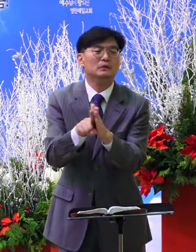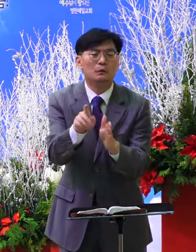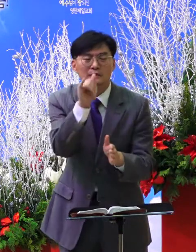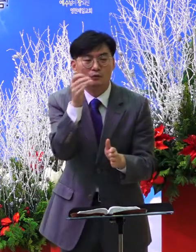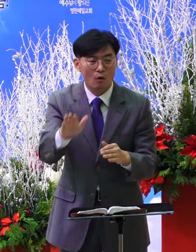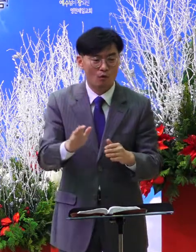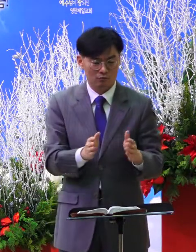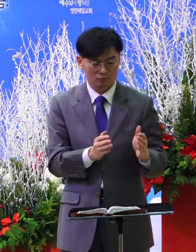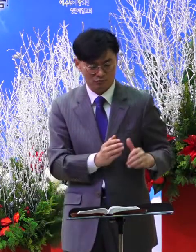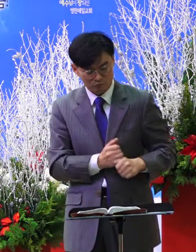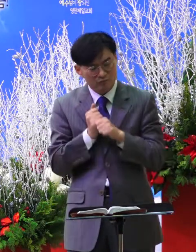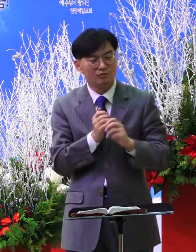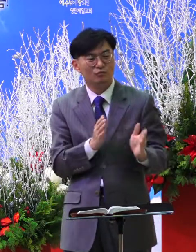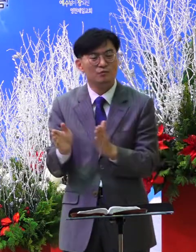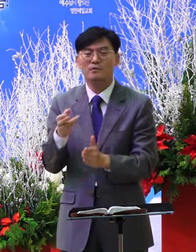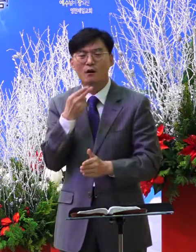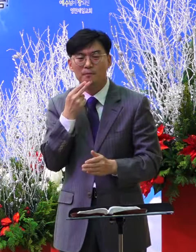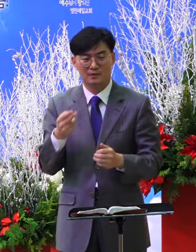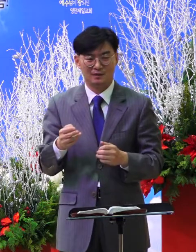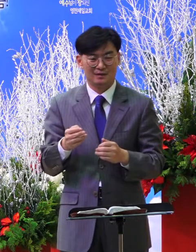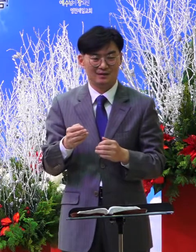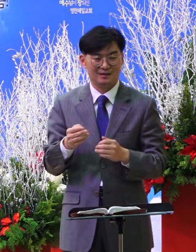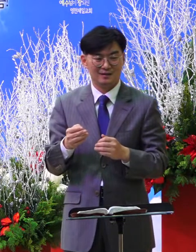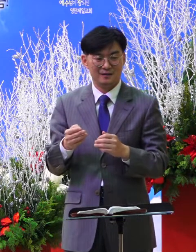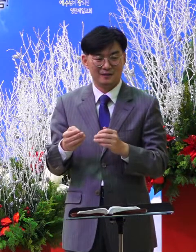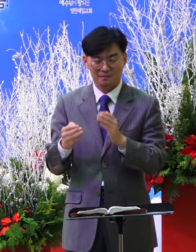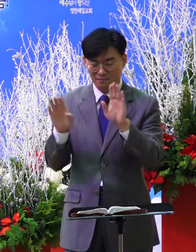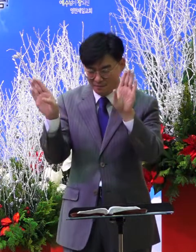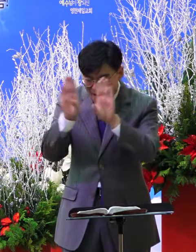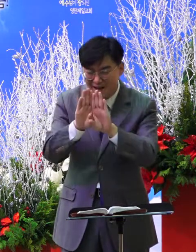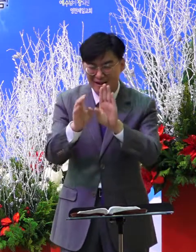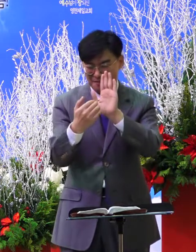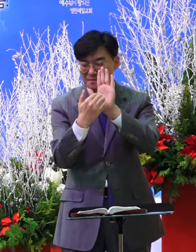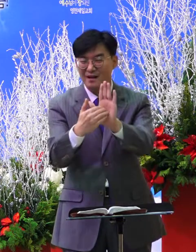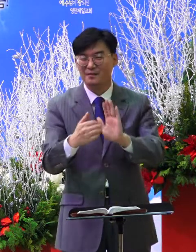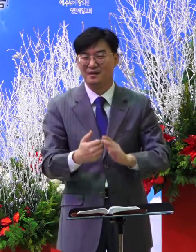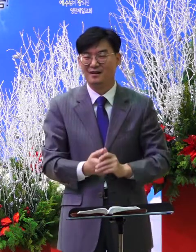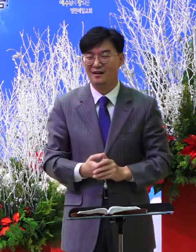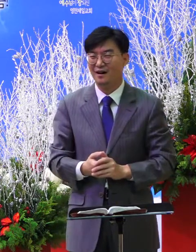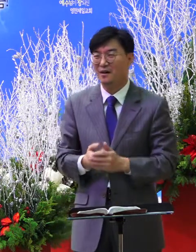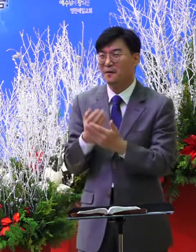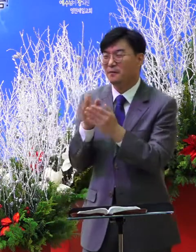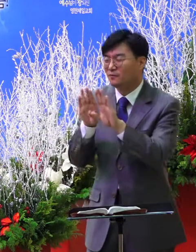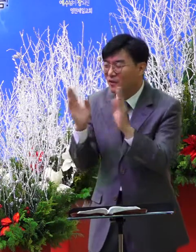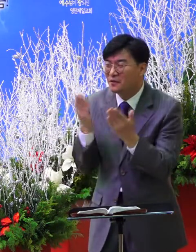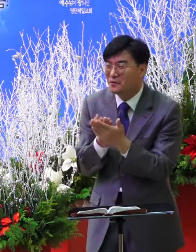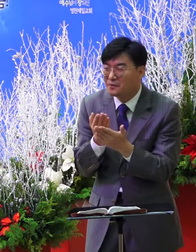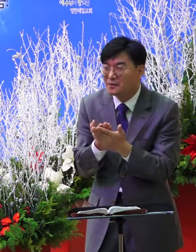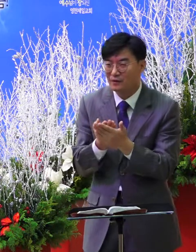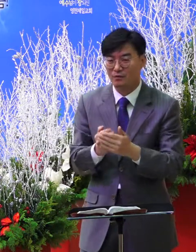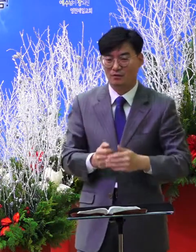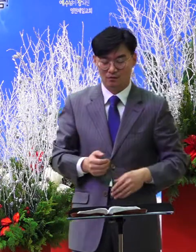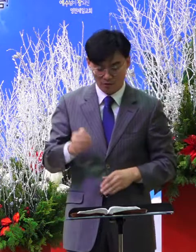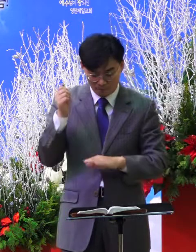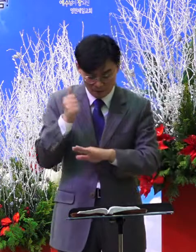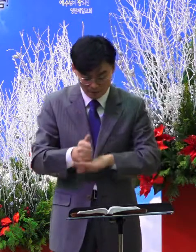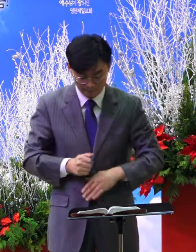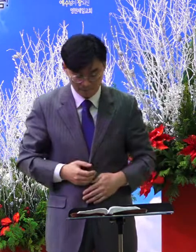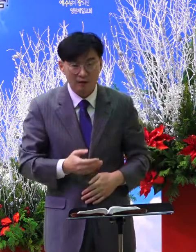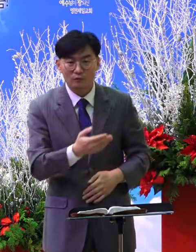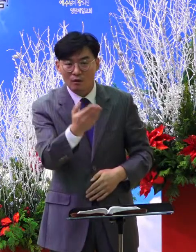못하노라. 그래서 어쩌면 우리에게는 정말 비참한 일이 될 수 있다고 하는 것을 우리가 기억해야 합니다. 이것이 주님의